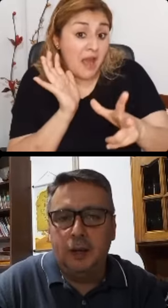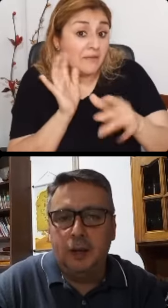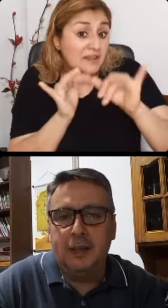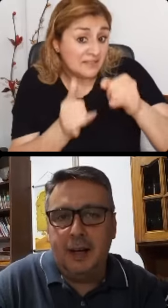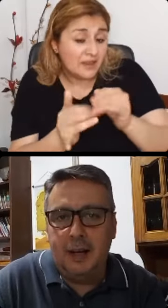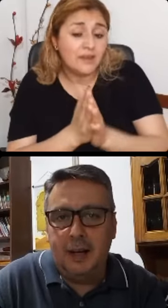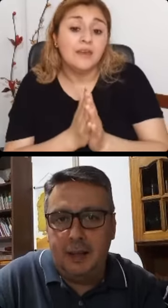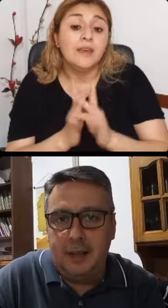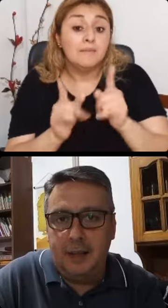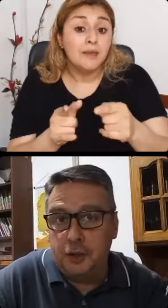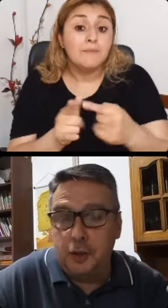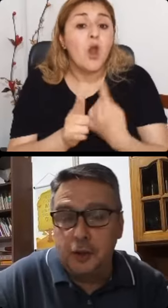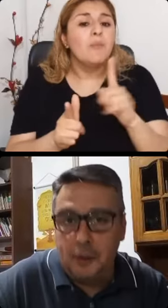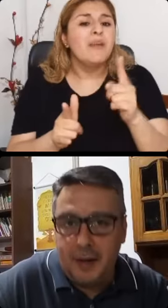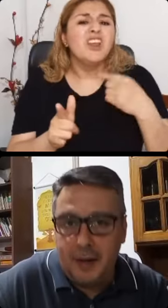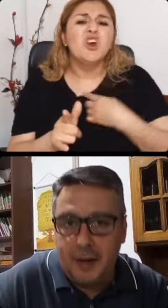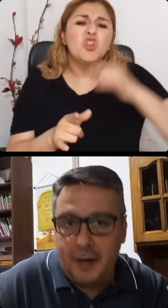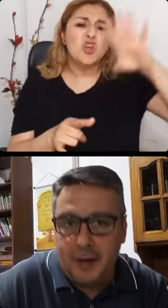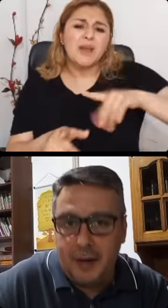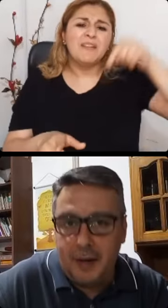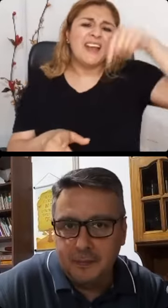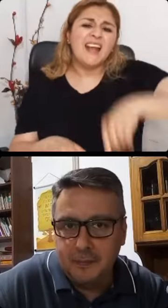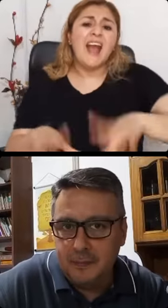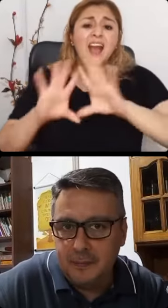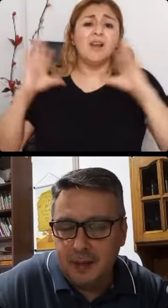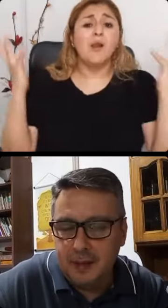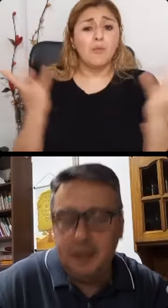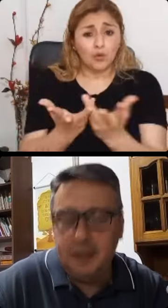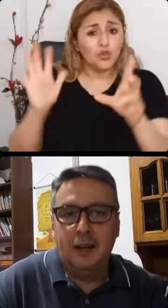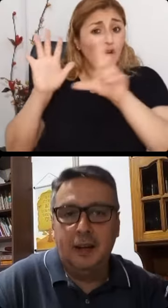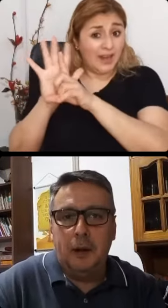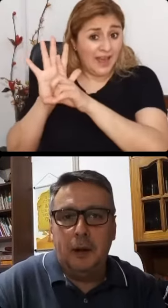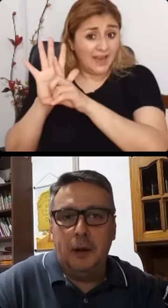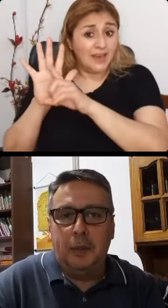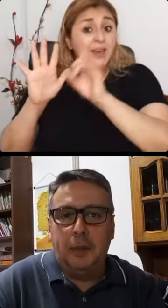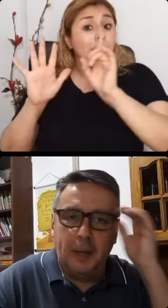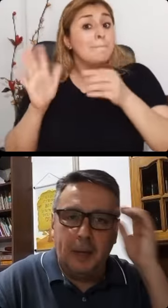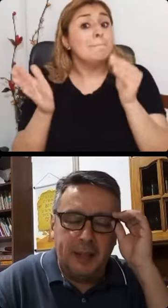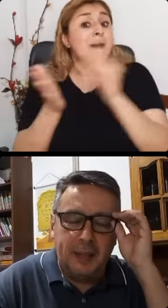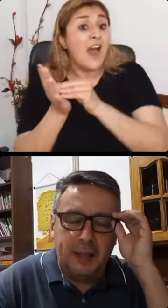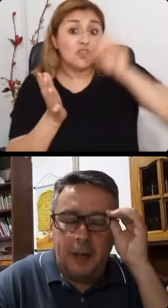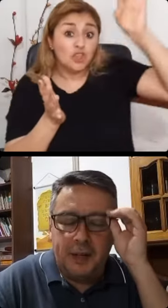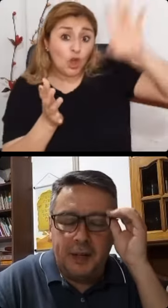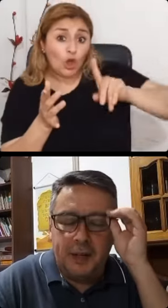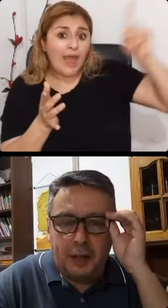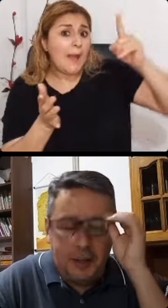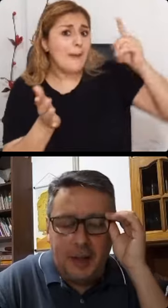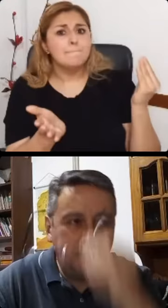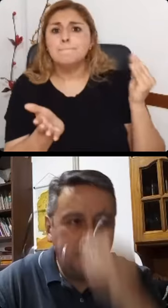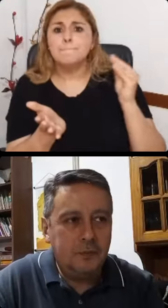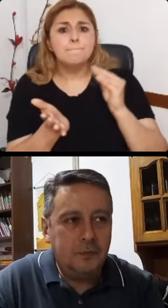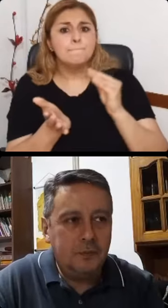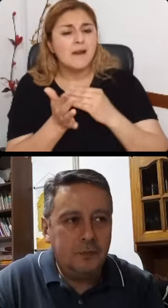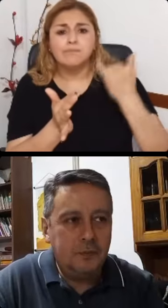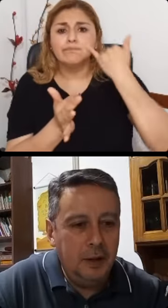lo dice la ley de Dios no robarás ¿sí? pero de repente viene una persona